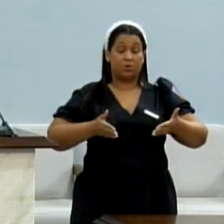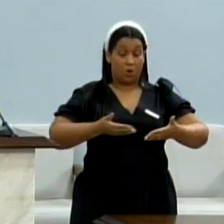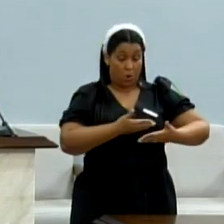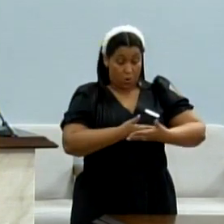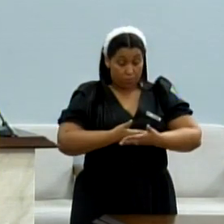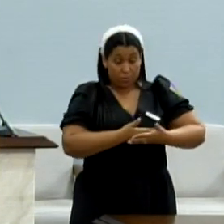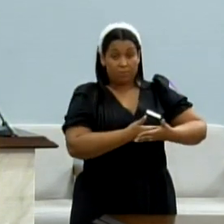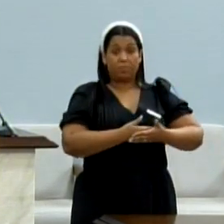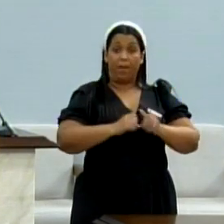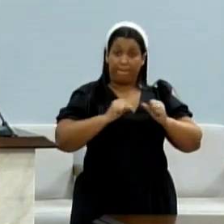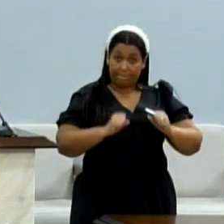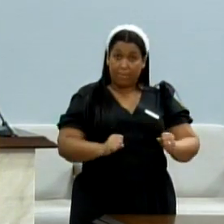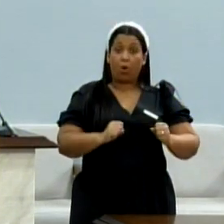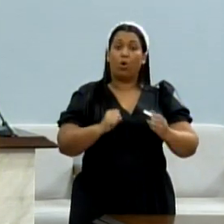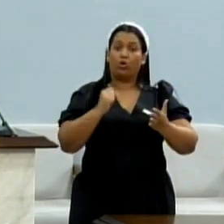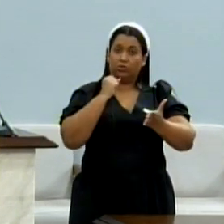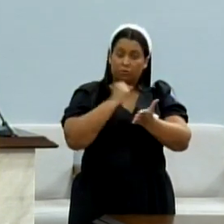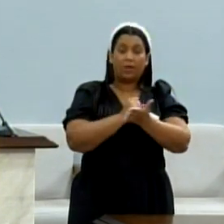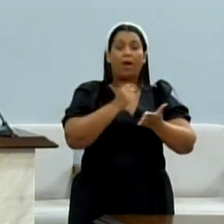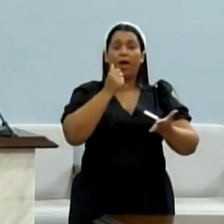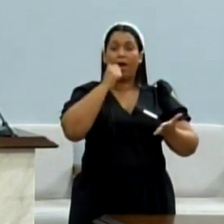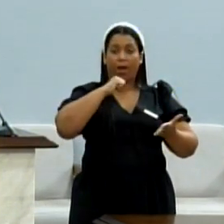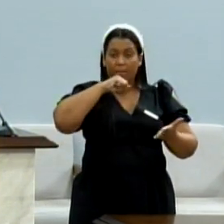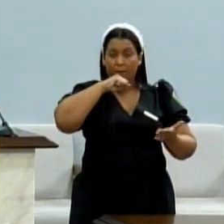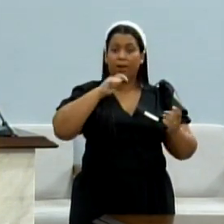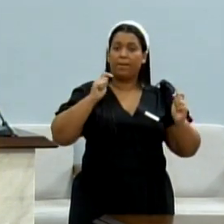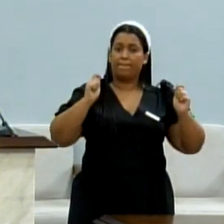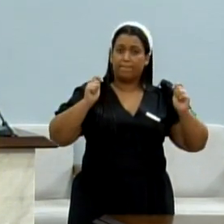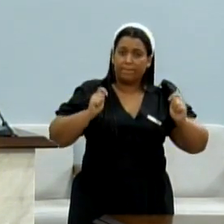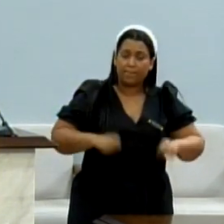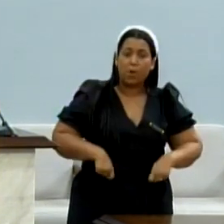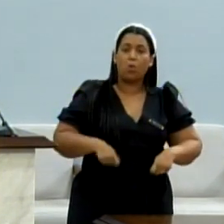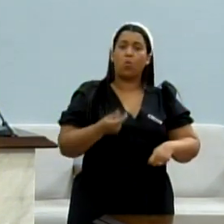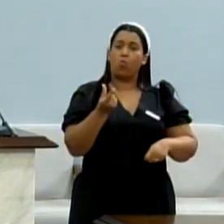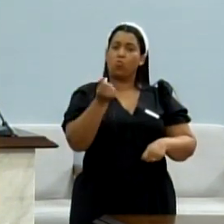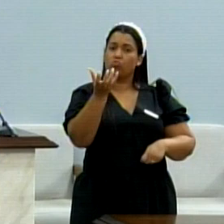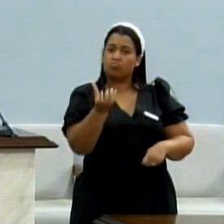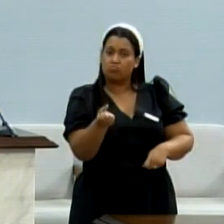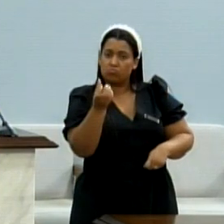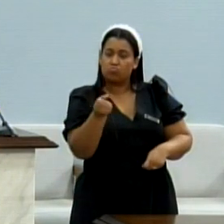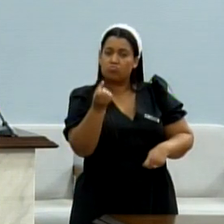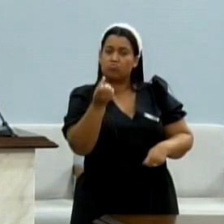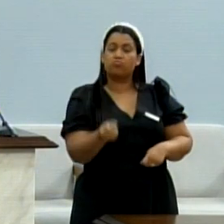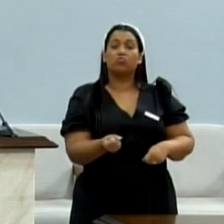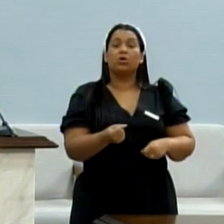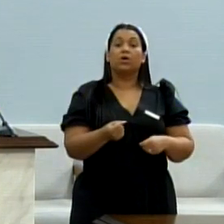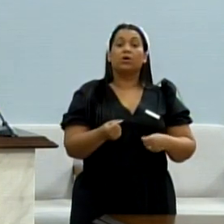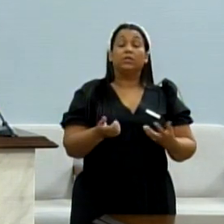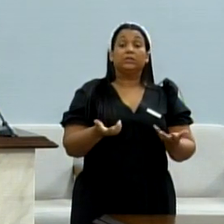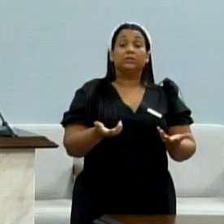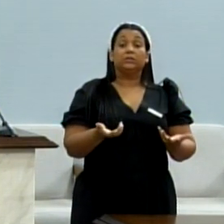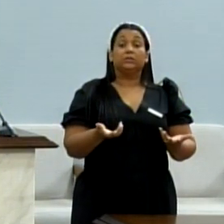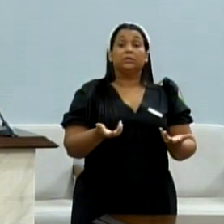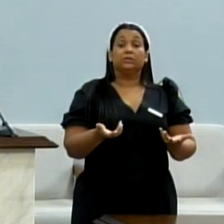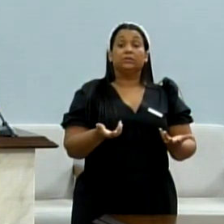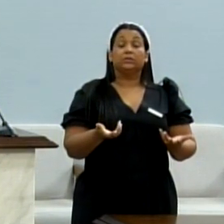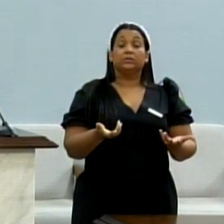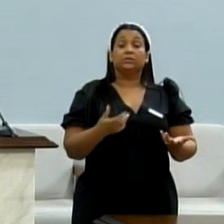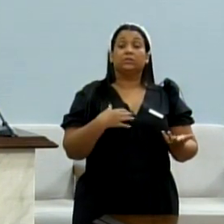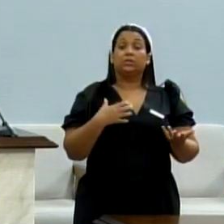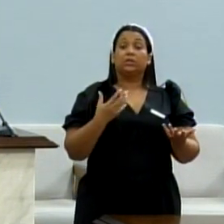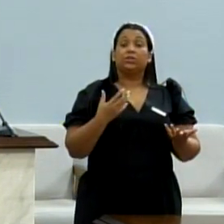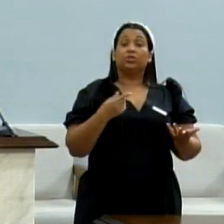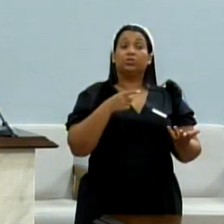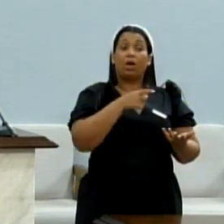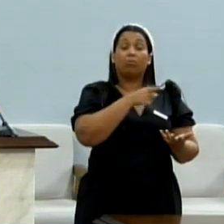ser registrados, essas mães podem receber auxílio maternidade. A gente tem protocolado em